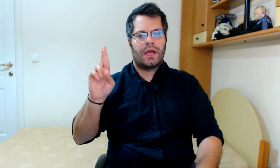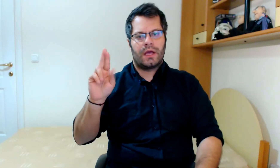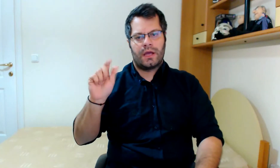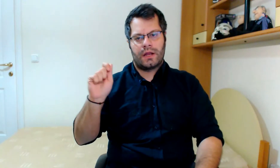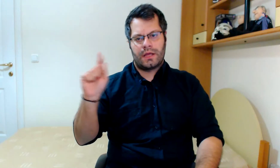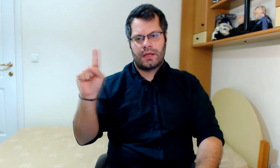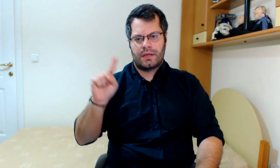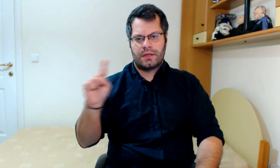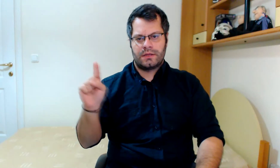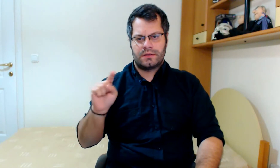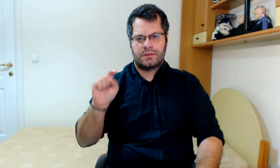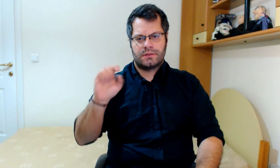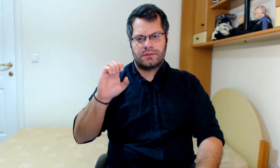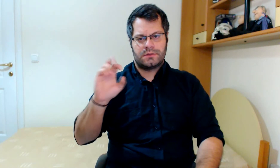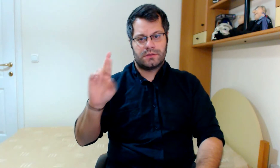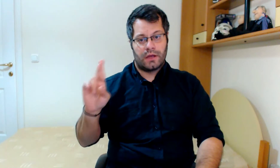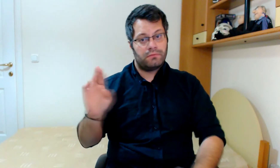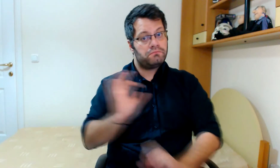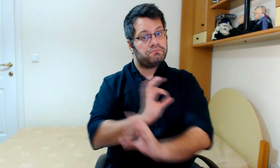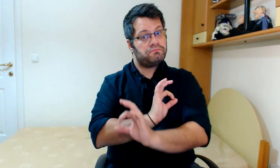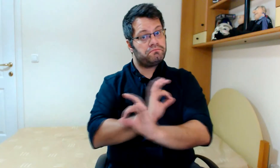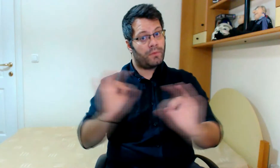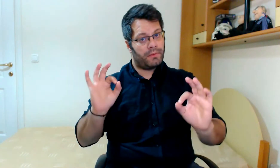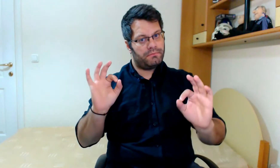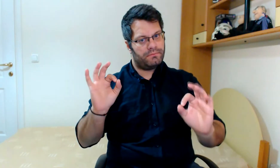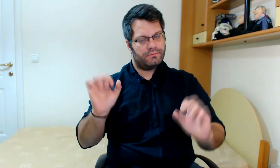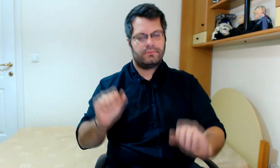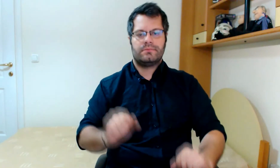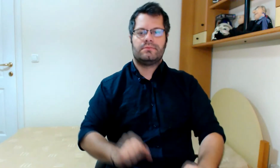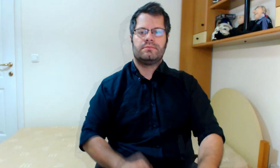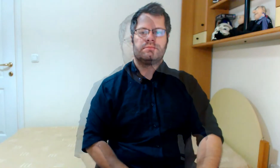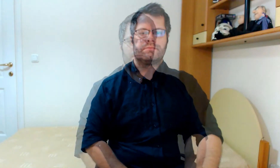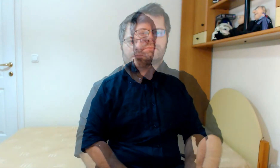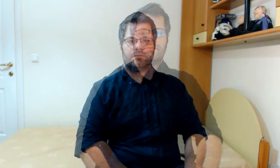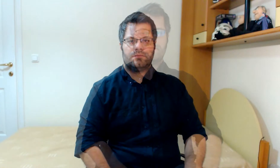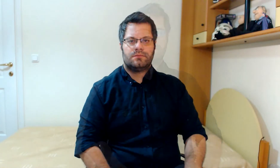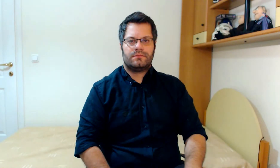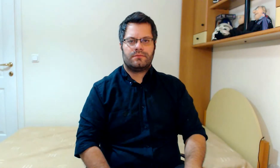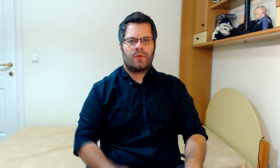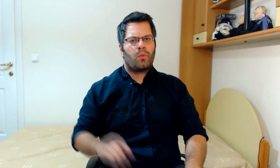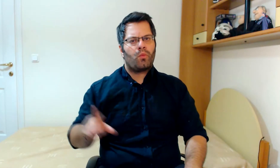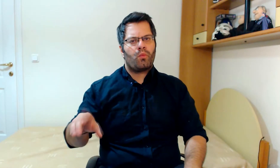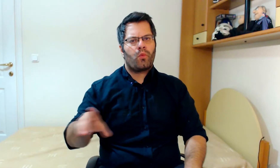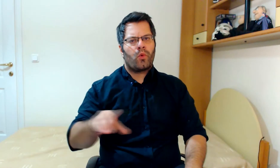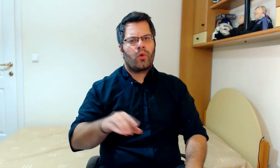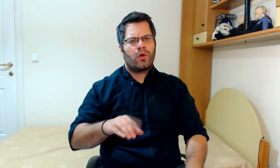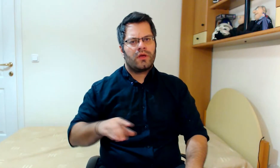Από την Razer. Και ήταν όλα κομπλέ. Τα θετικά του ποντικού τώρα.